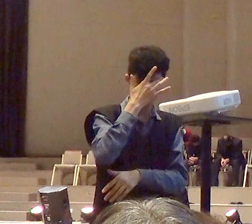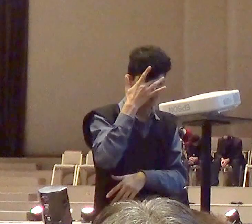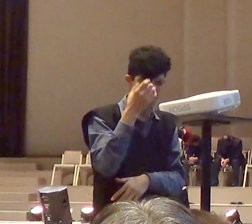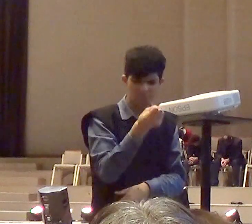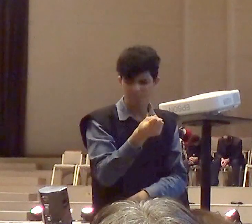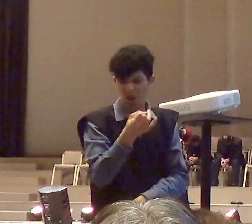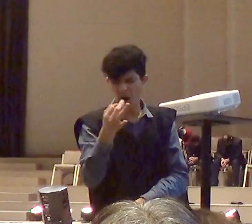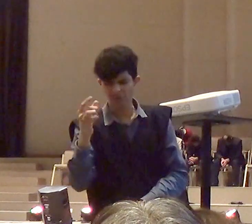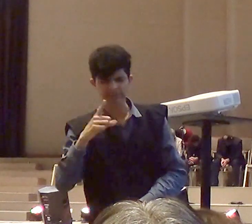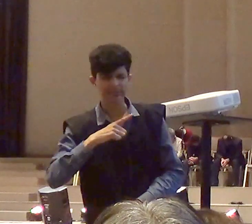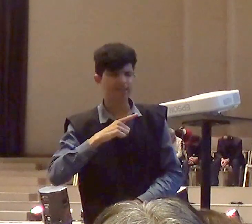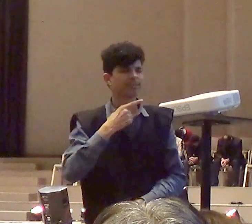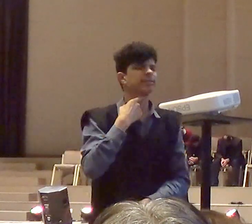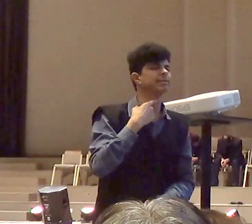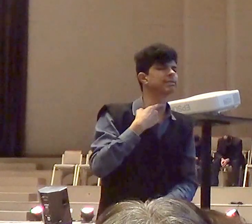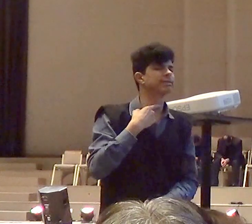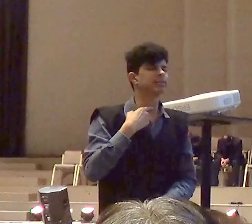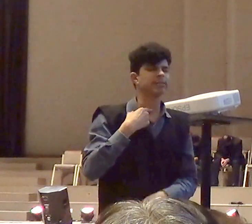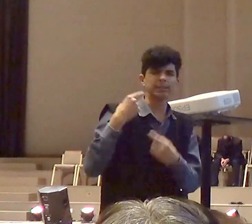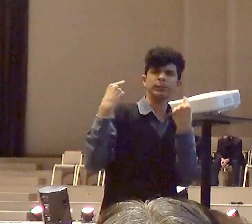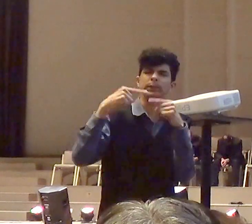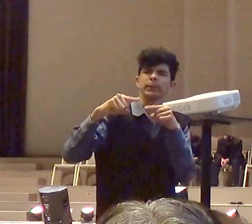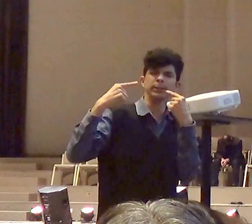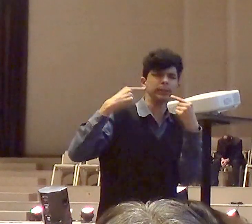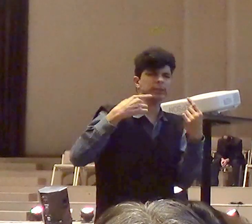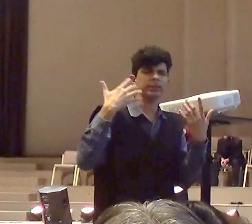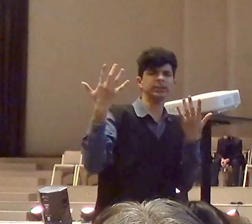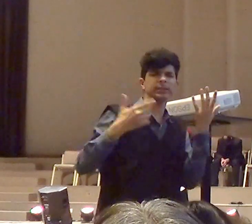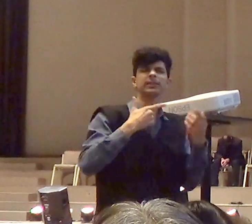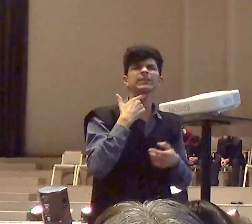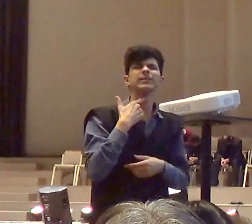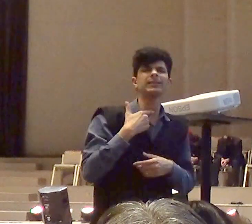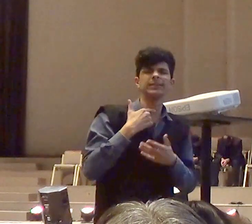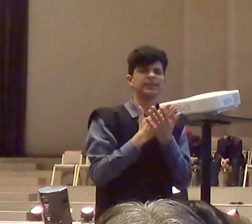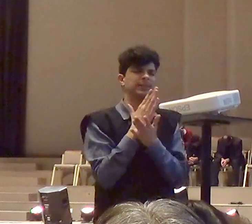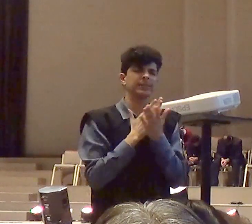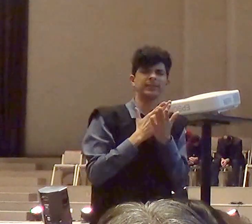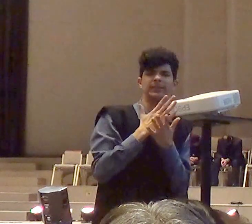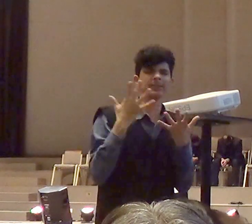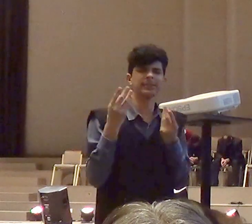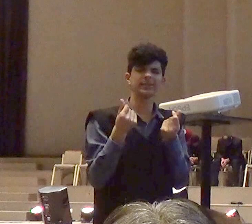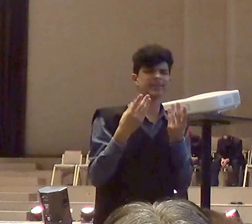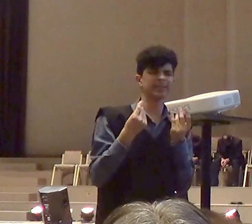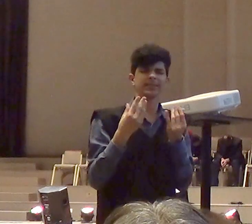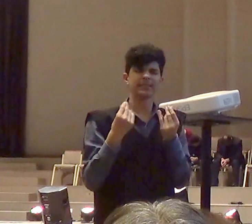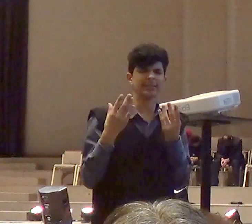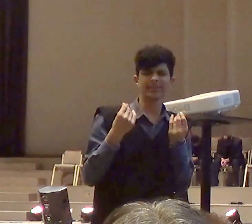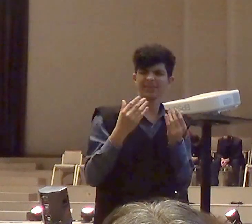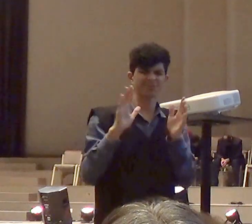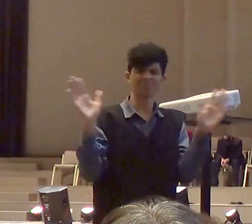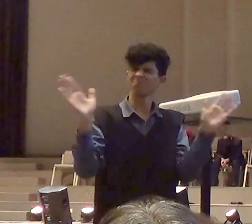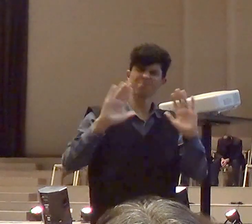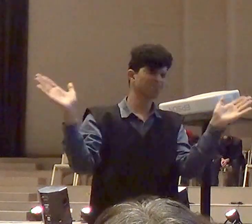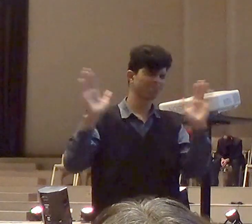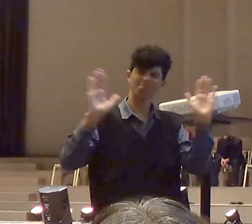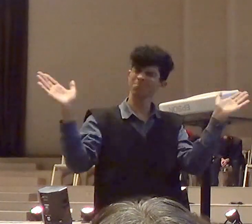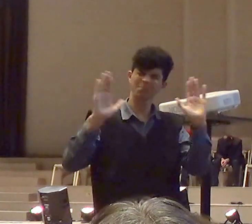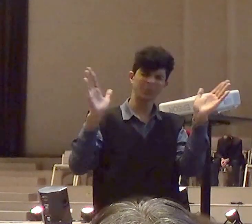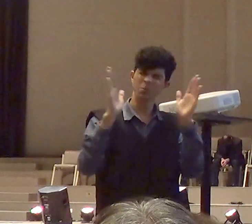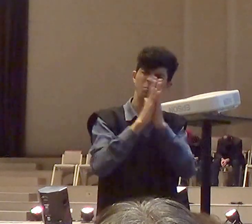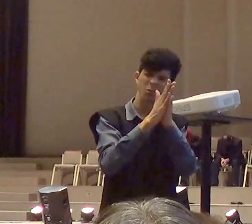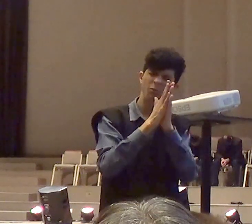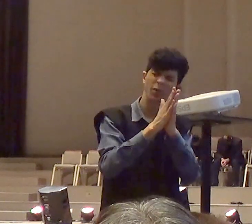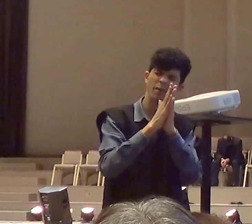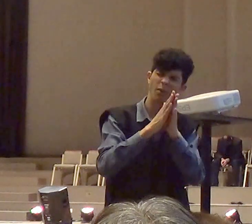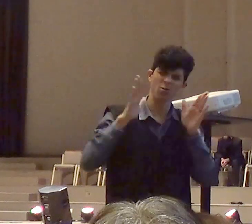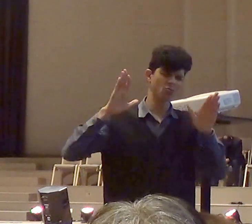sentir a tentação de sair daqui da frente levar carregar com eles de volta aquilo que queriam deixar o Pai coloca